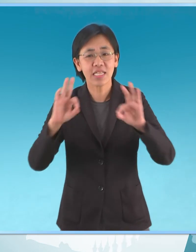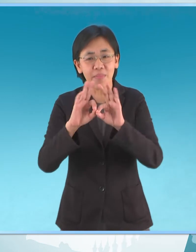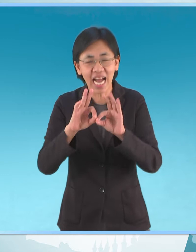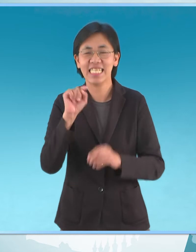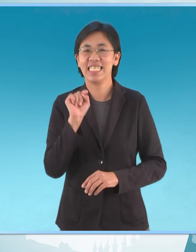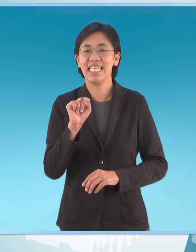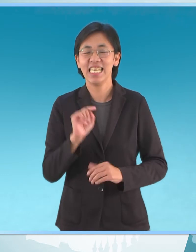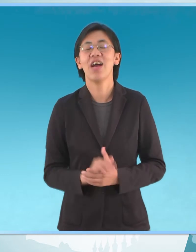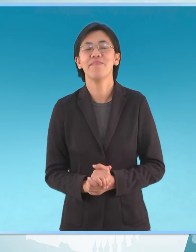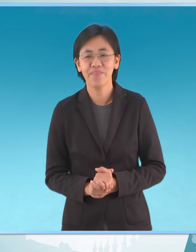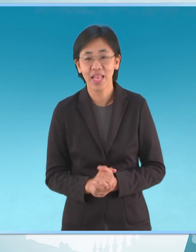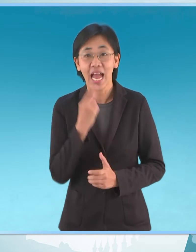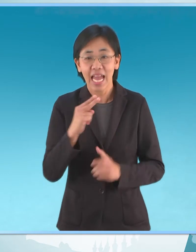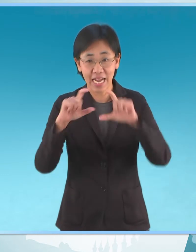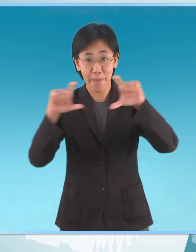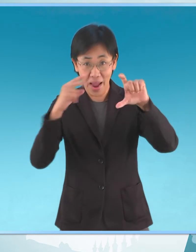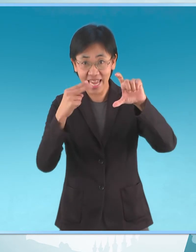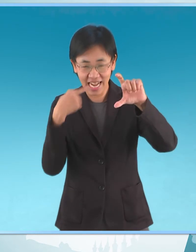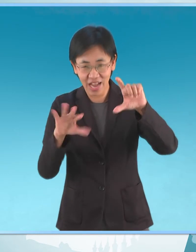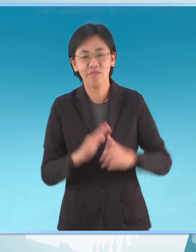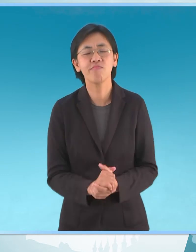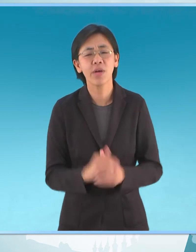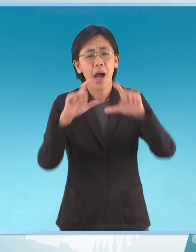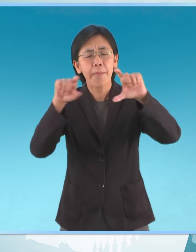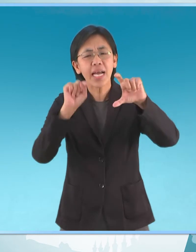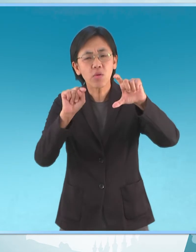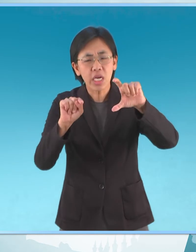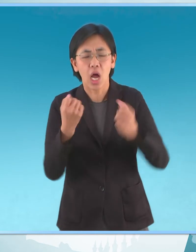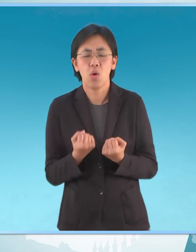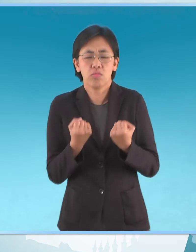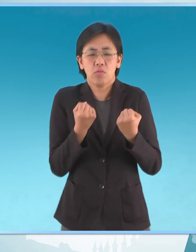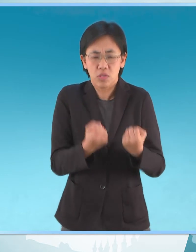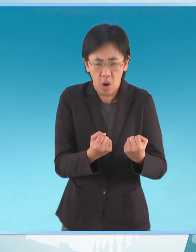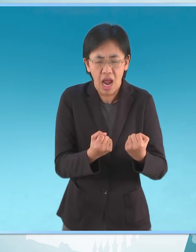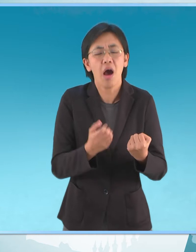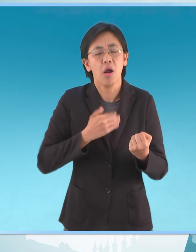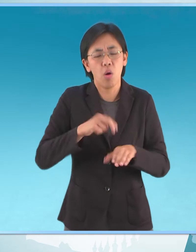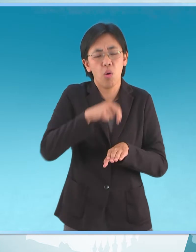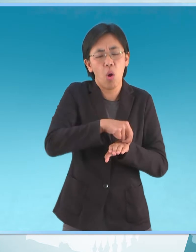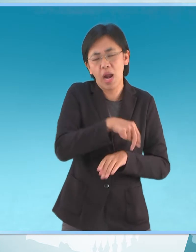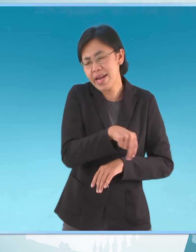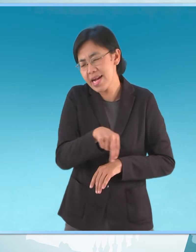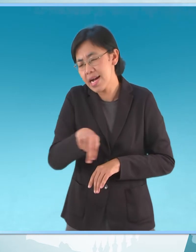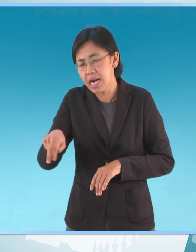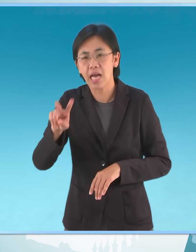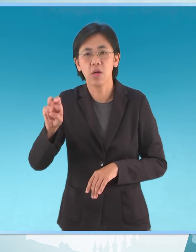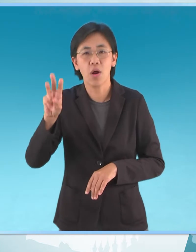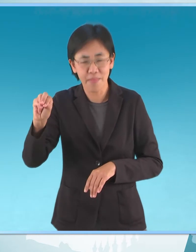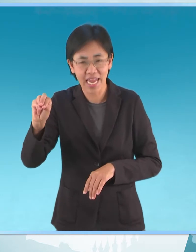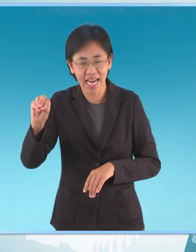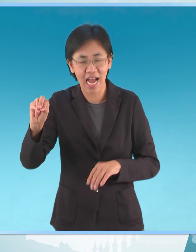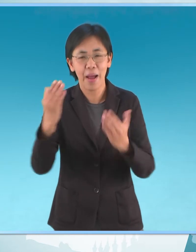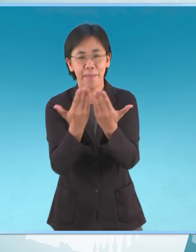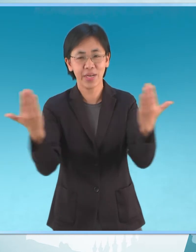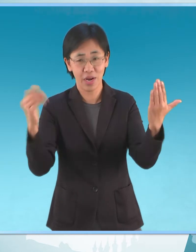ที่ท่องเที่ยวสำคัญแห่งหนึ่งก็คือกำแพงยักษ์นะครับเห็นป้ายข้างหลังผมตรงนี้ไหมฮะแต่ตรงนี้เนี่ยเราต้องจอดรถนะครับแล้วก็เดินเข้าไปประมาณ